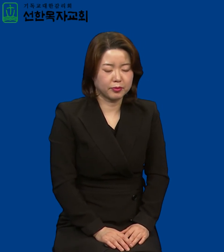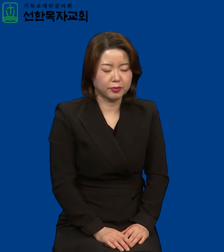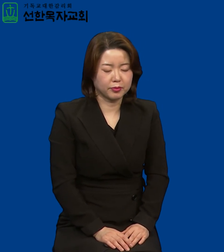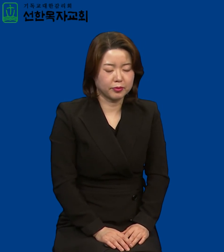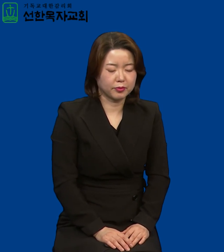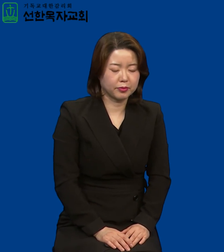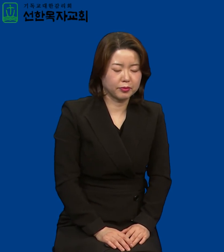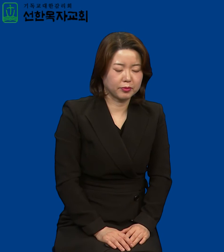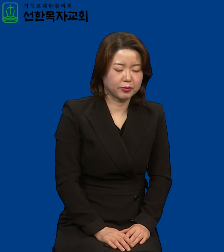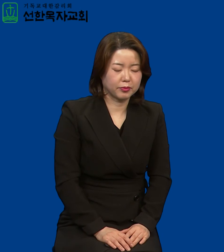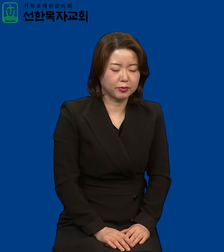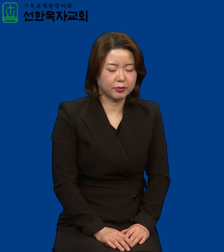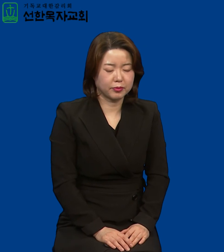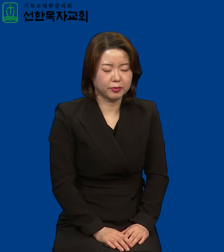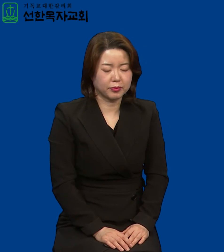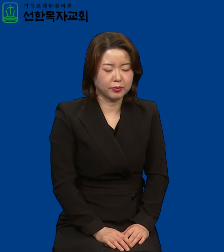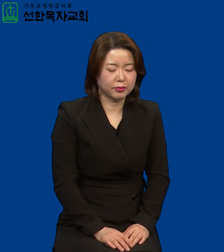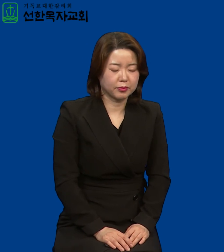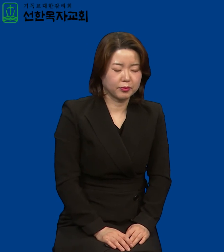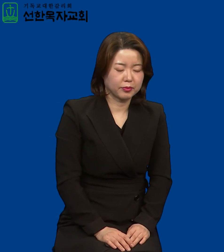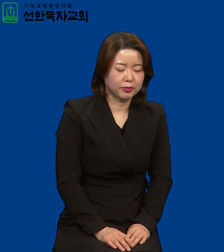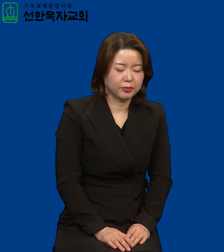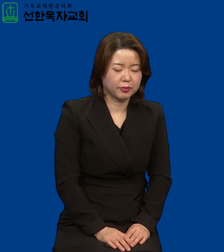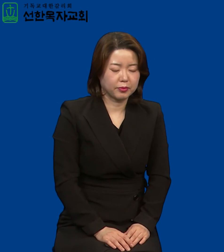사랑하여 주소서.